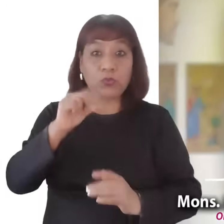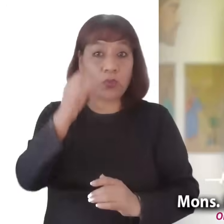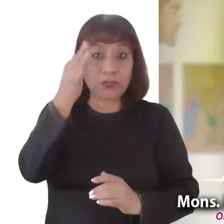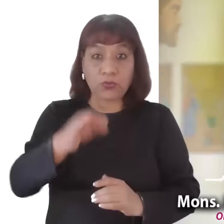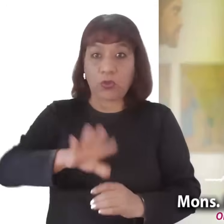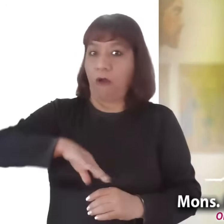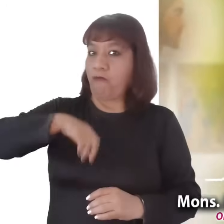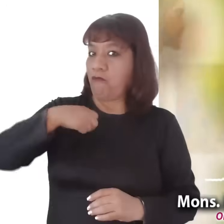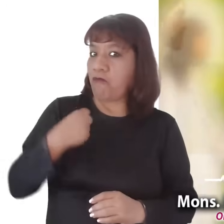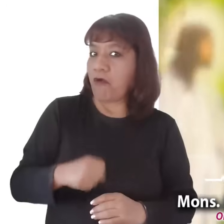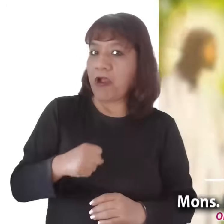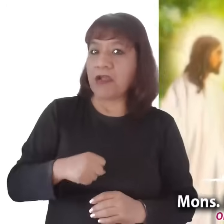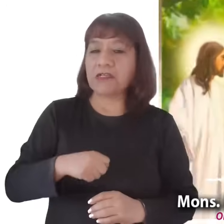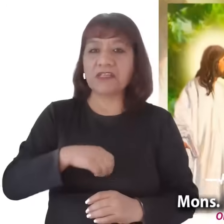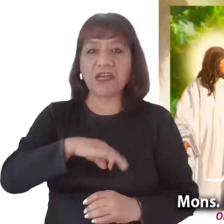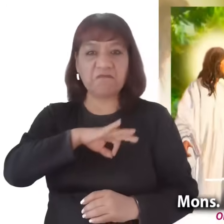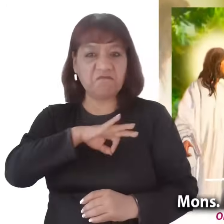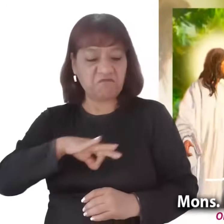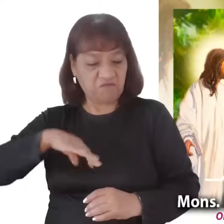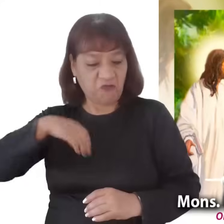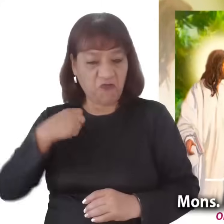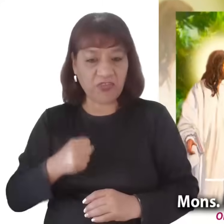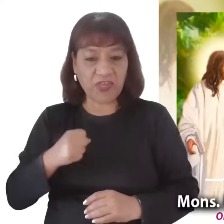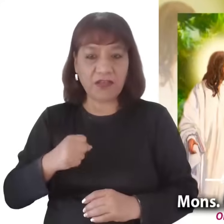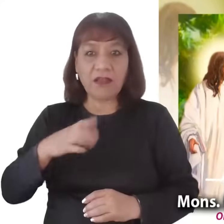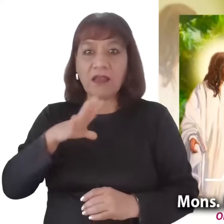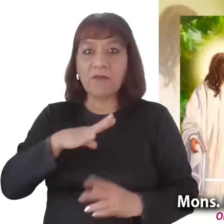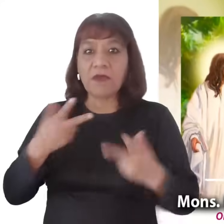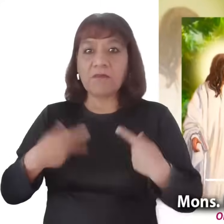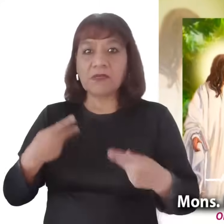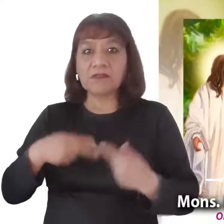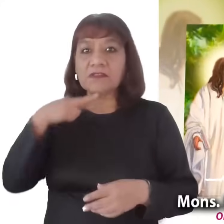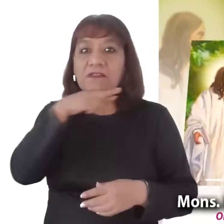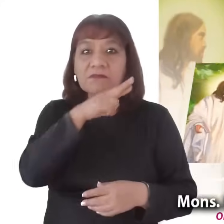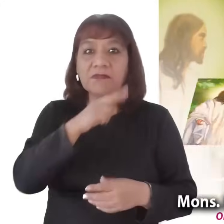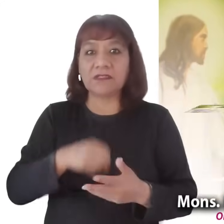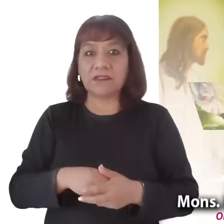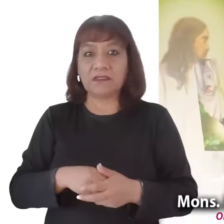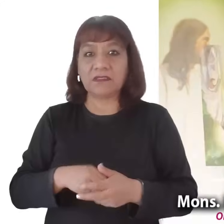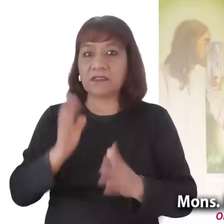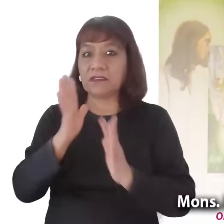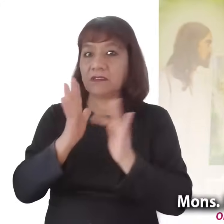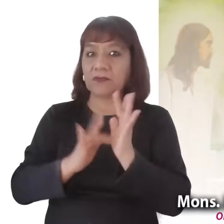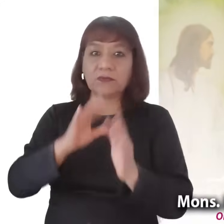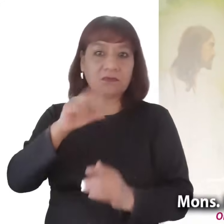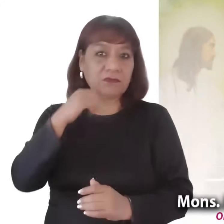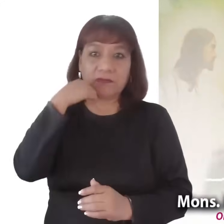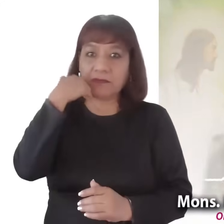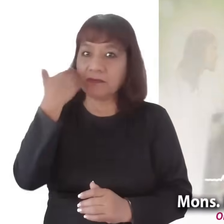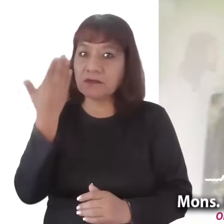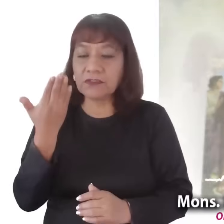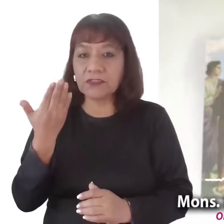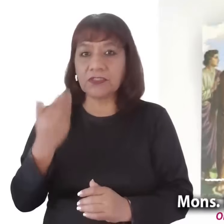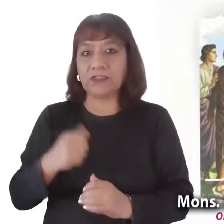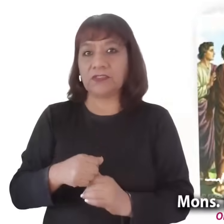poder que se ostentaban en Roma. Tampoco quiso dominar por medio de la sabiduría